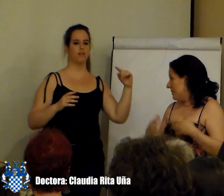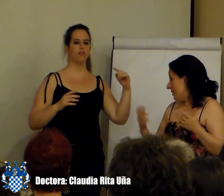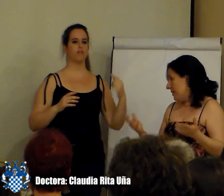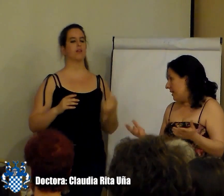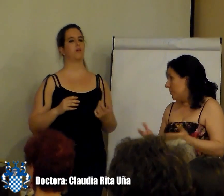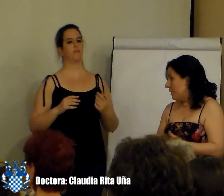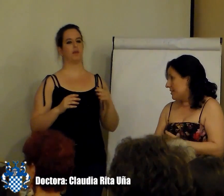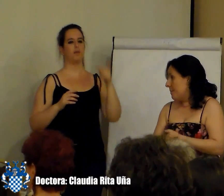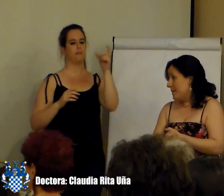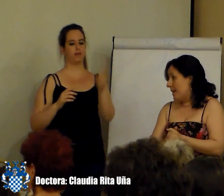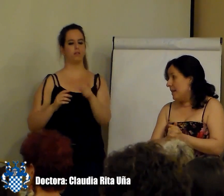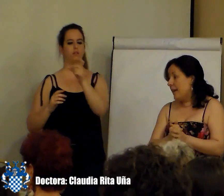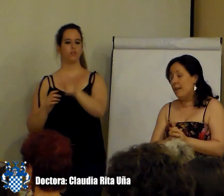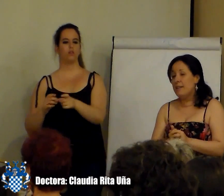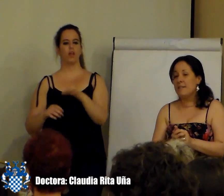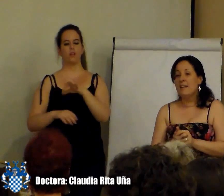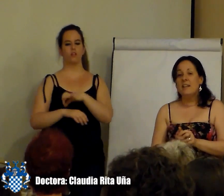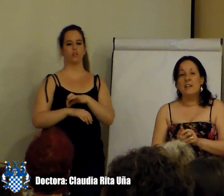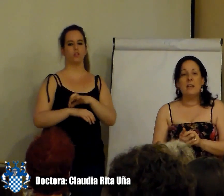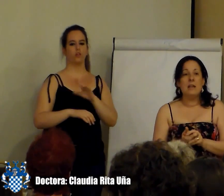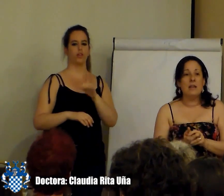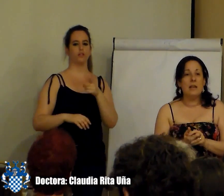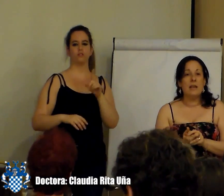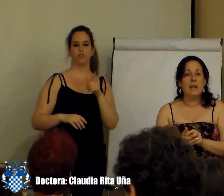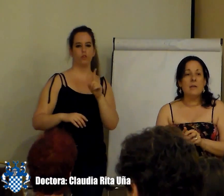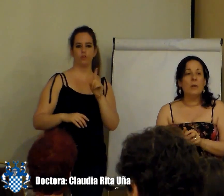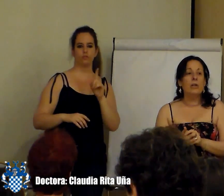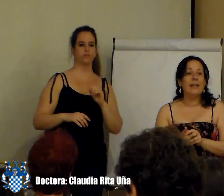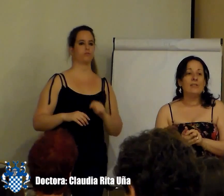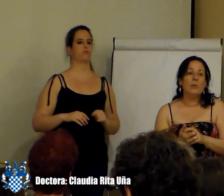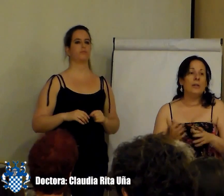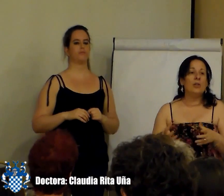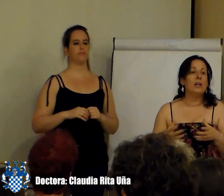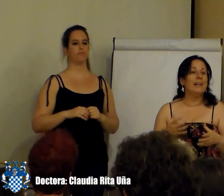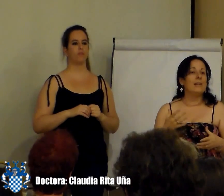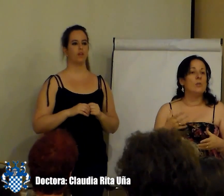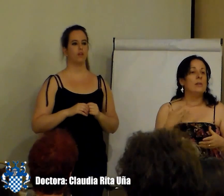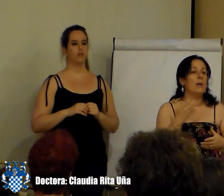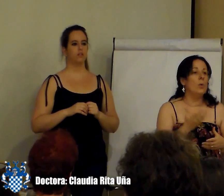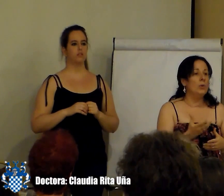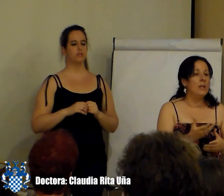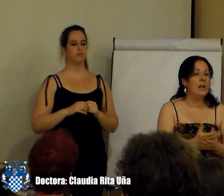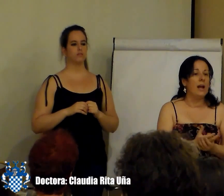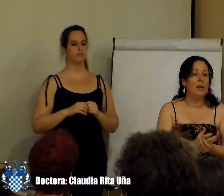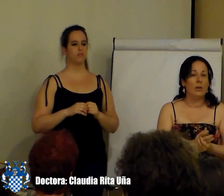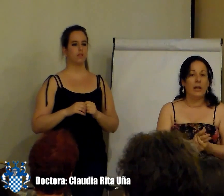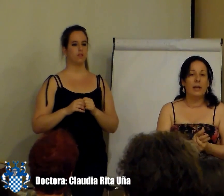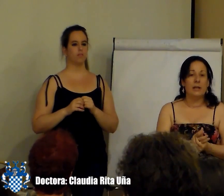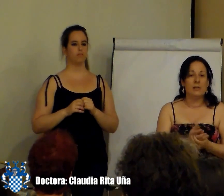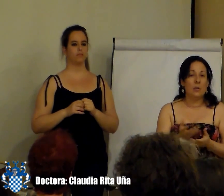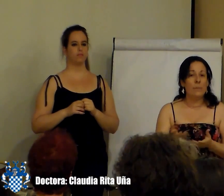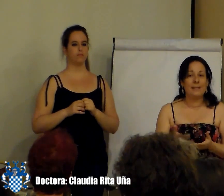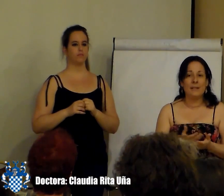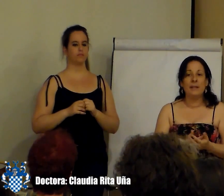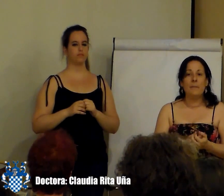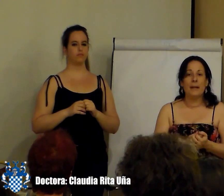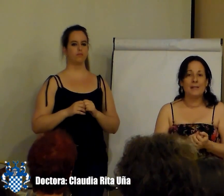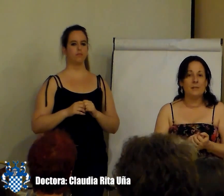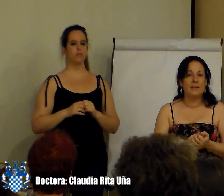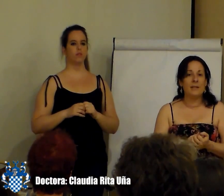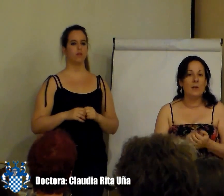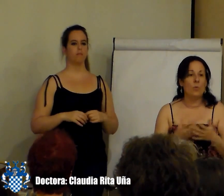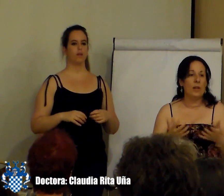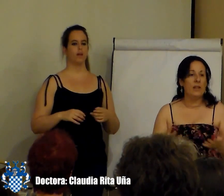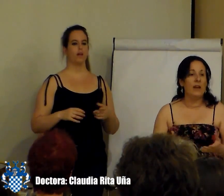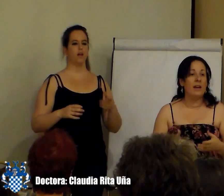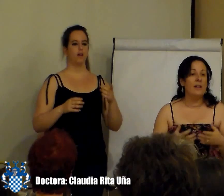no médicas que tengan otras especialidades y bueno, y sobre todo que les resulte útil a los que son pacientes